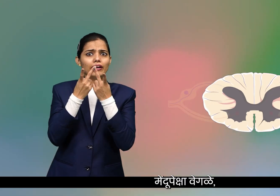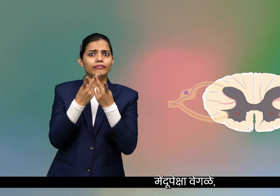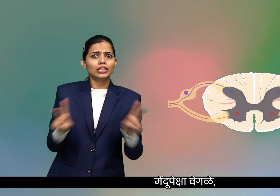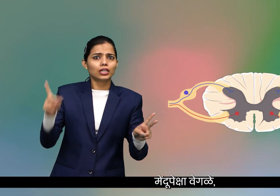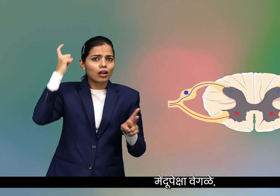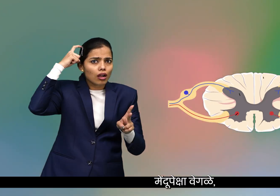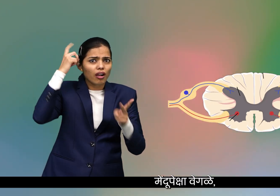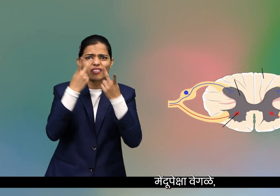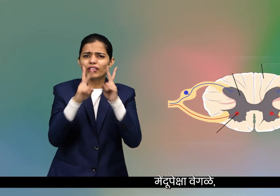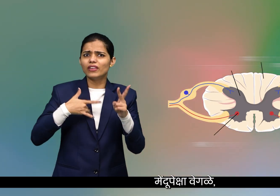मेंदूपेक्षा वेगळे